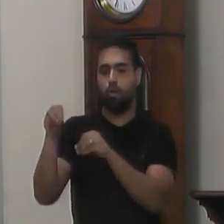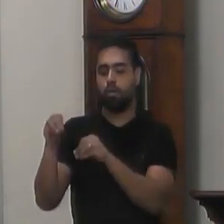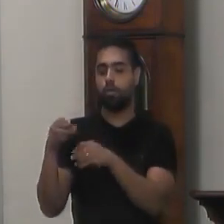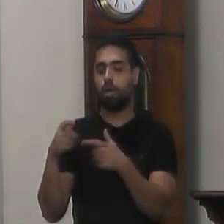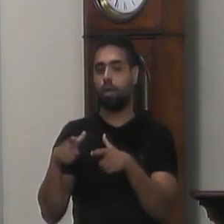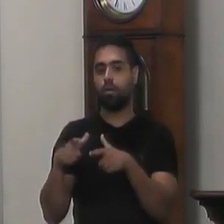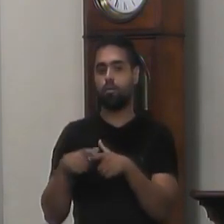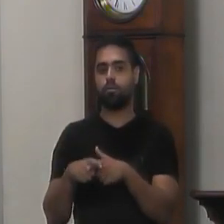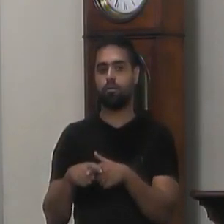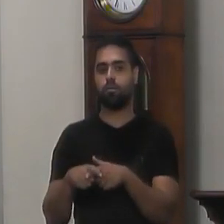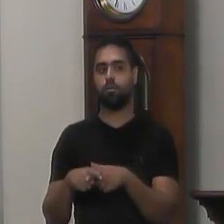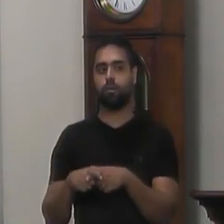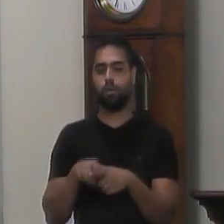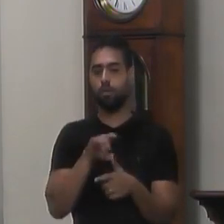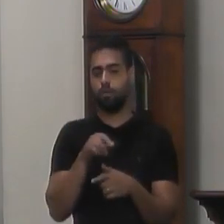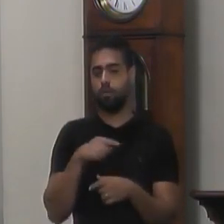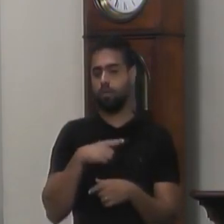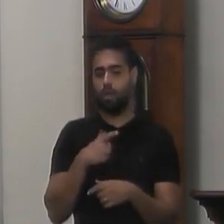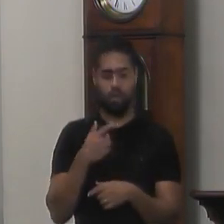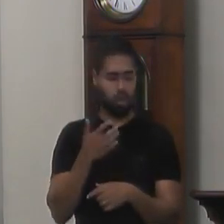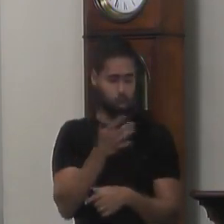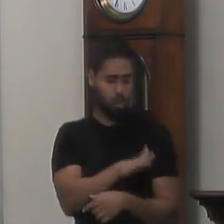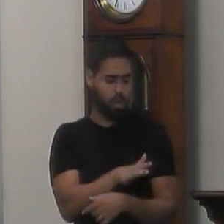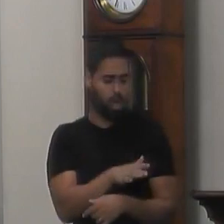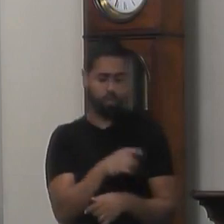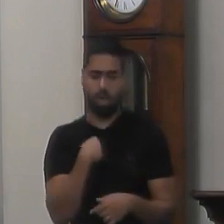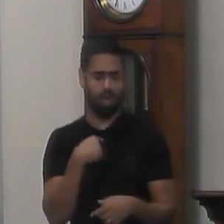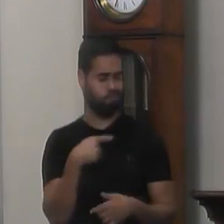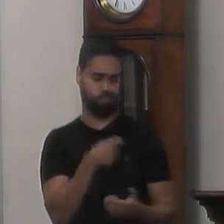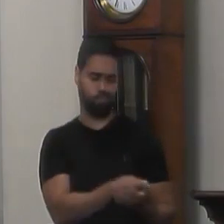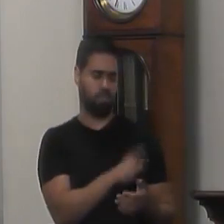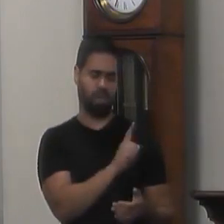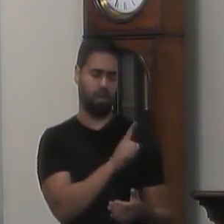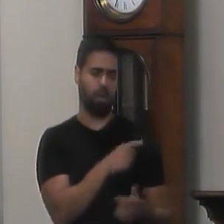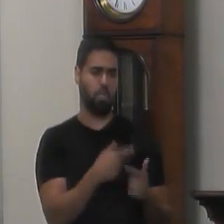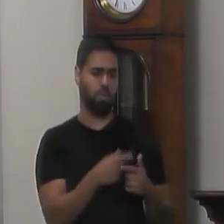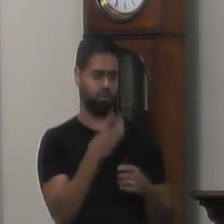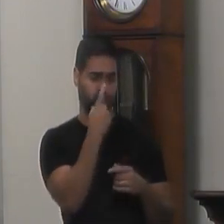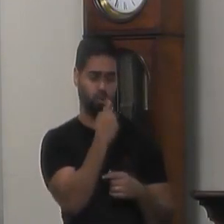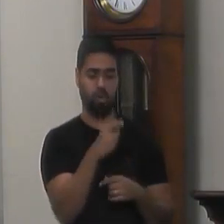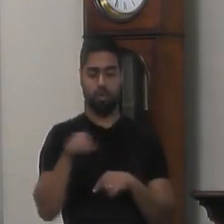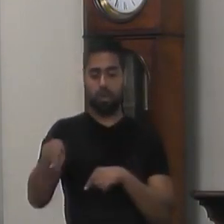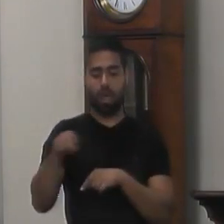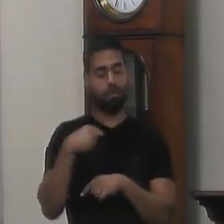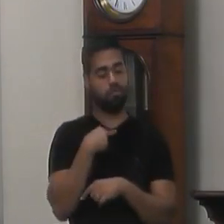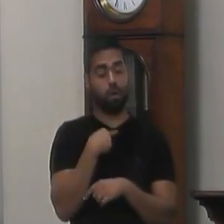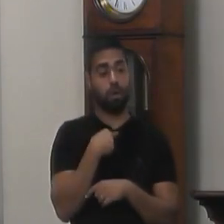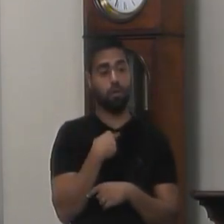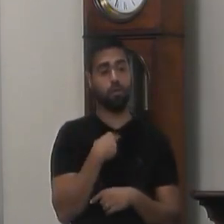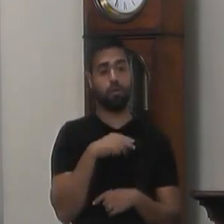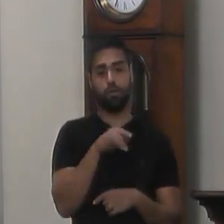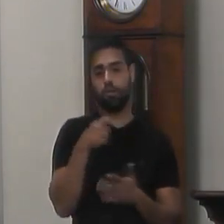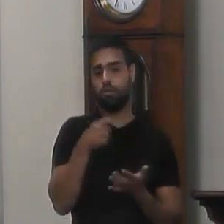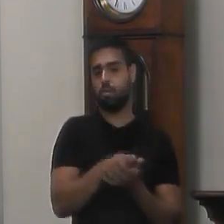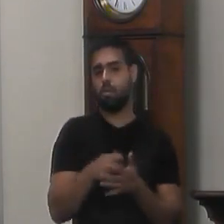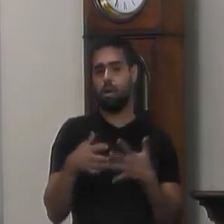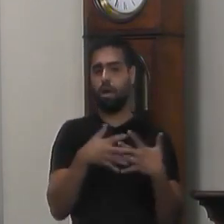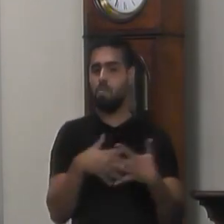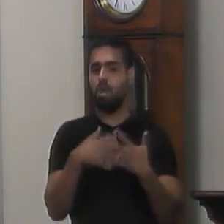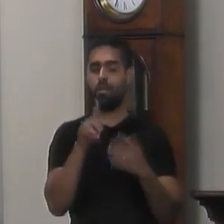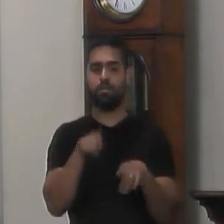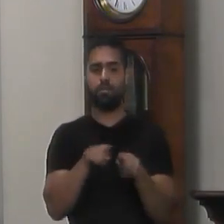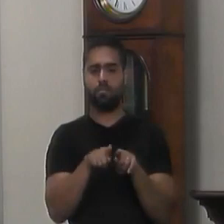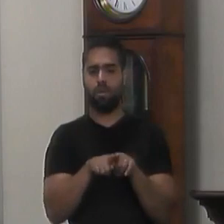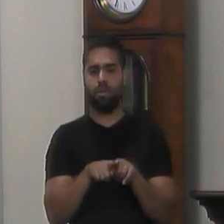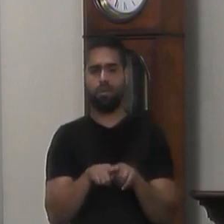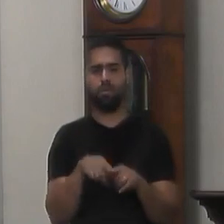lixão. Então, se você é contra, você não paga o carroceiro. Se você é contra, você não paga a caminhonete. Se você é contra,